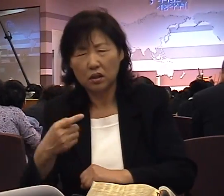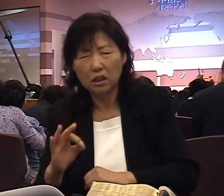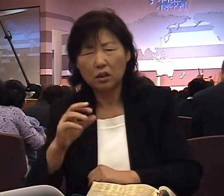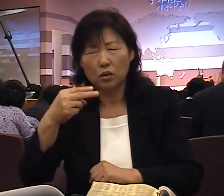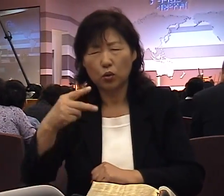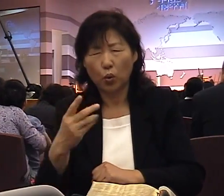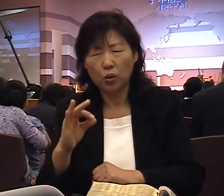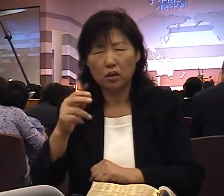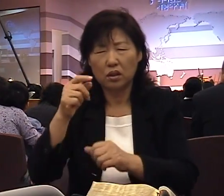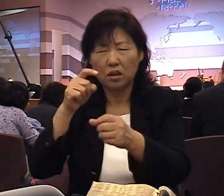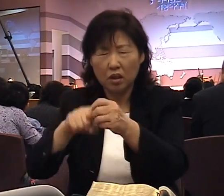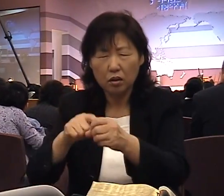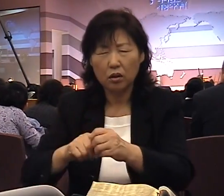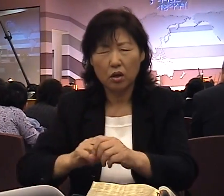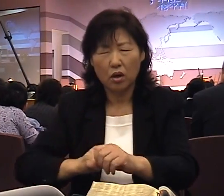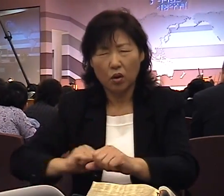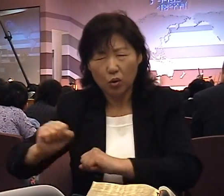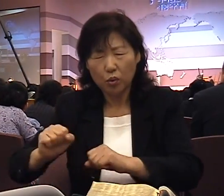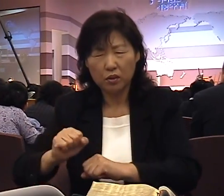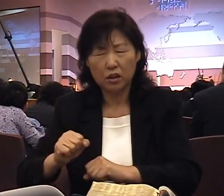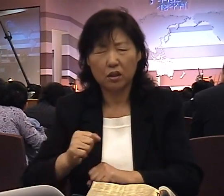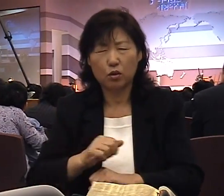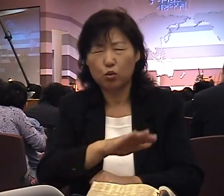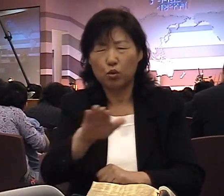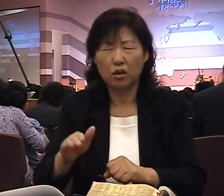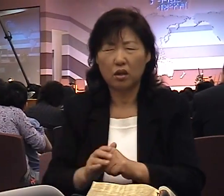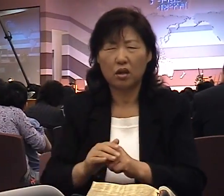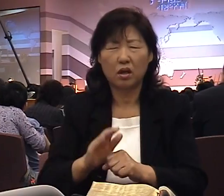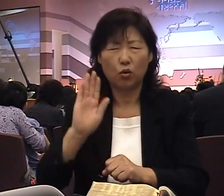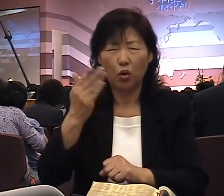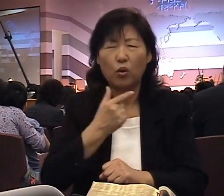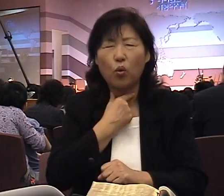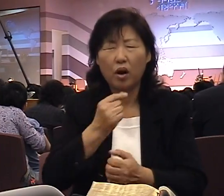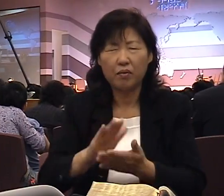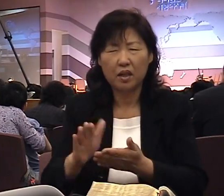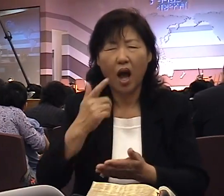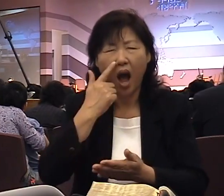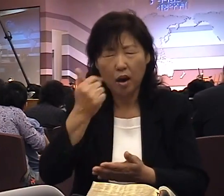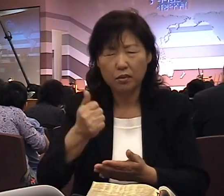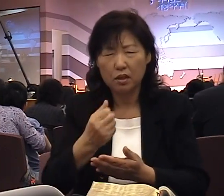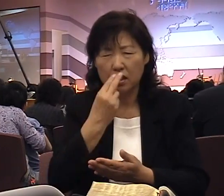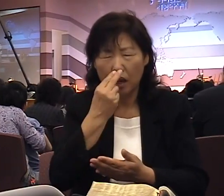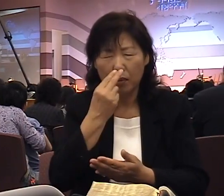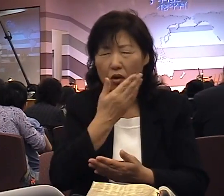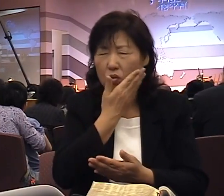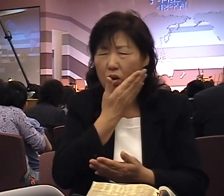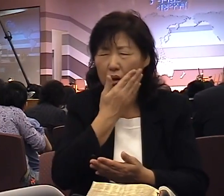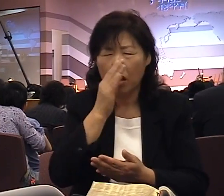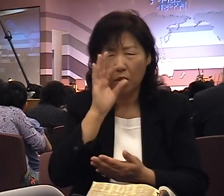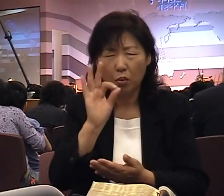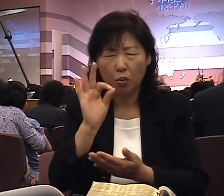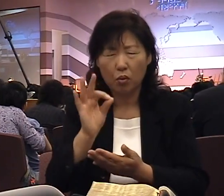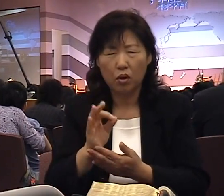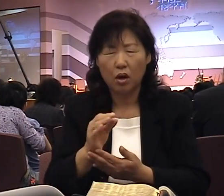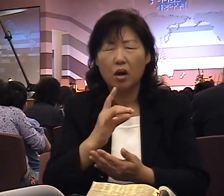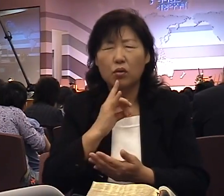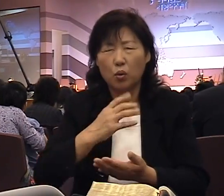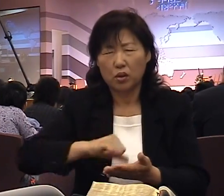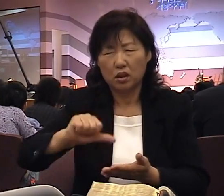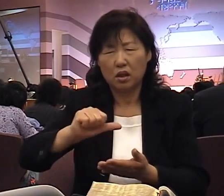향해 움직이는 저희들 되기를 원합니다. 아버지, 생명을 귀하게 보시고